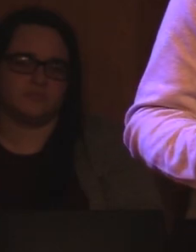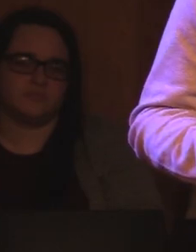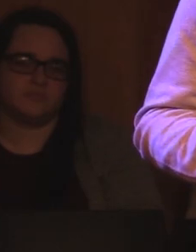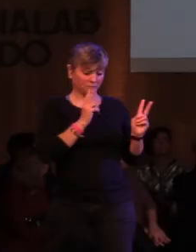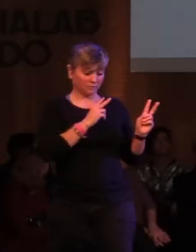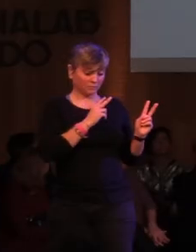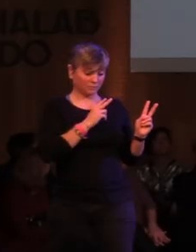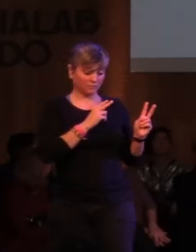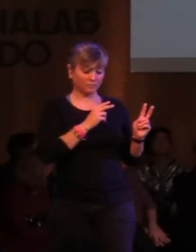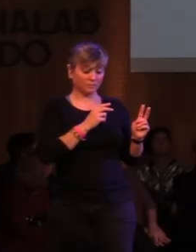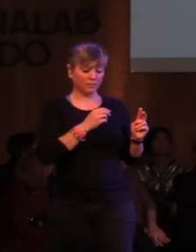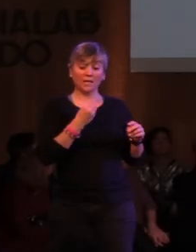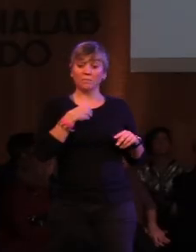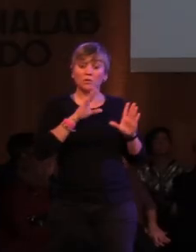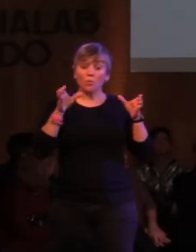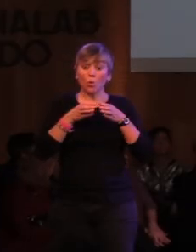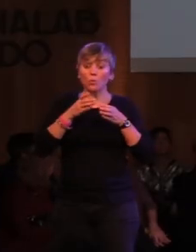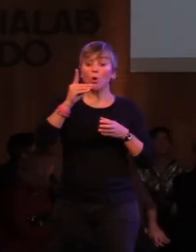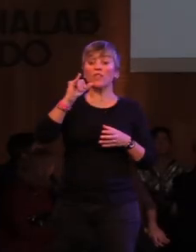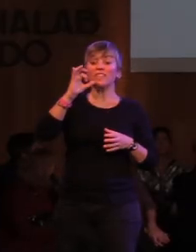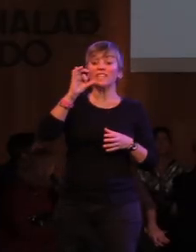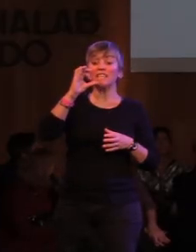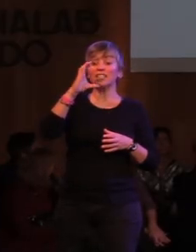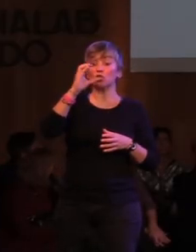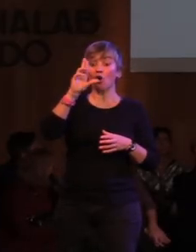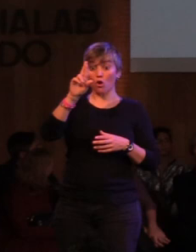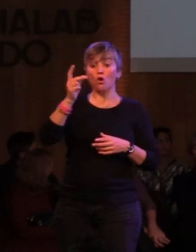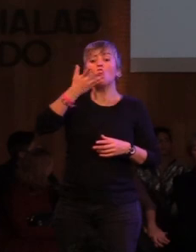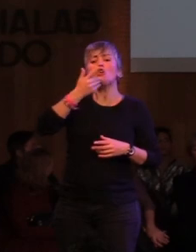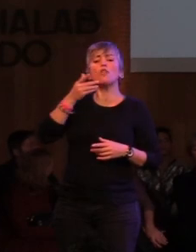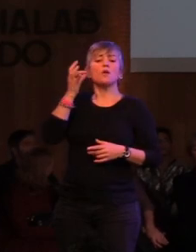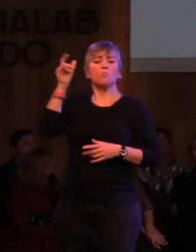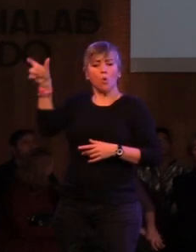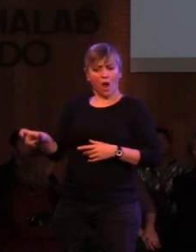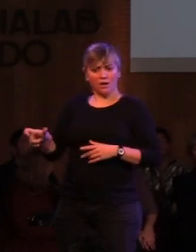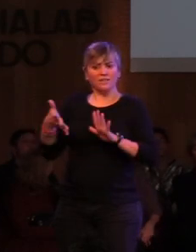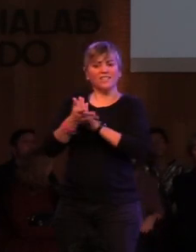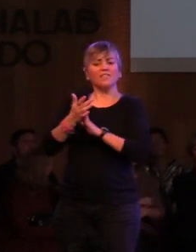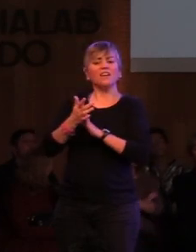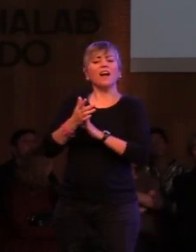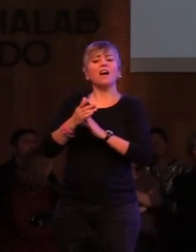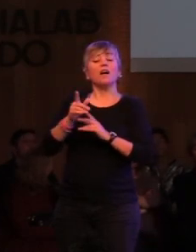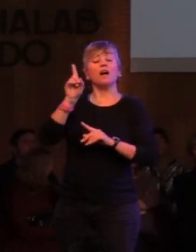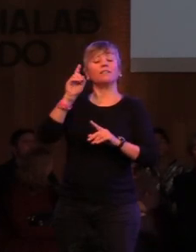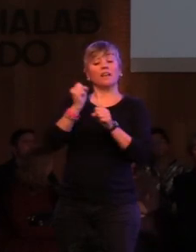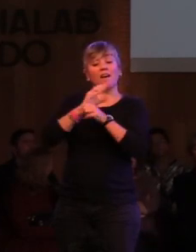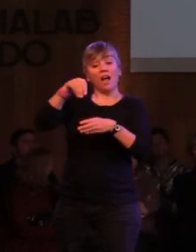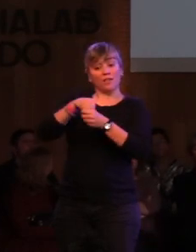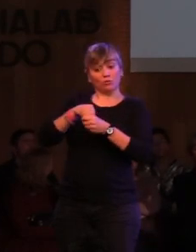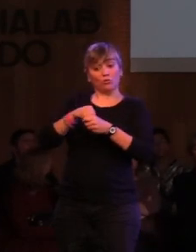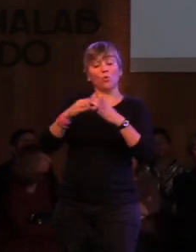afición. Aquí, en este mismo grupo de Discord, conocemos a Rosa Gálvez, entomóloga y profesora de la Universidad Autónoma de